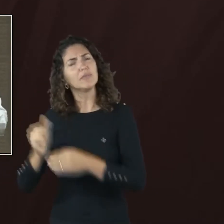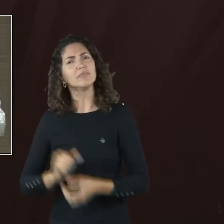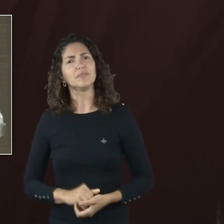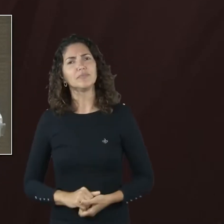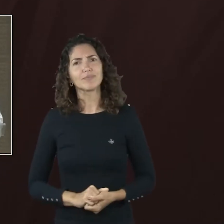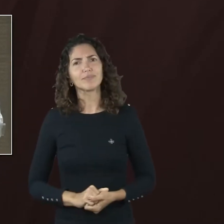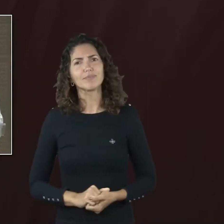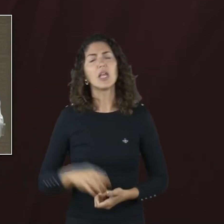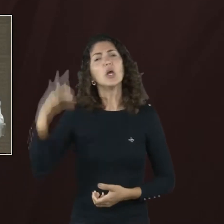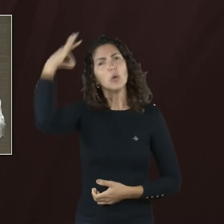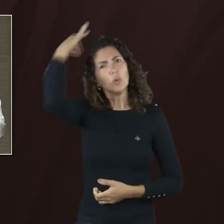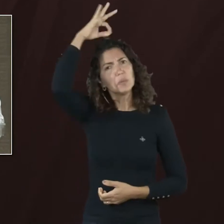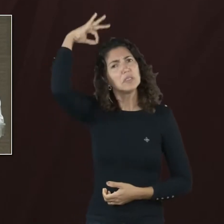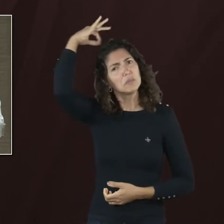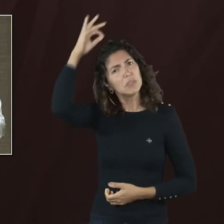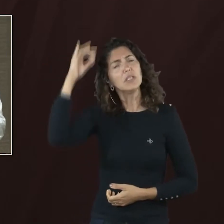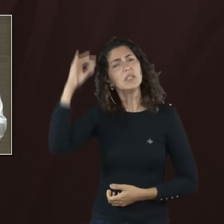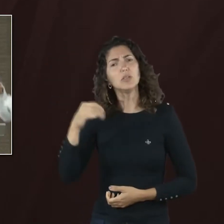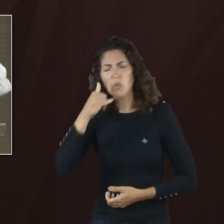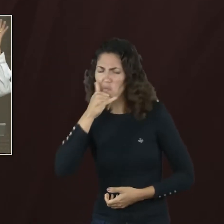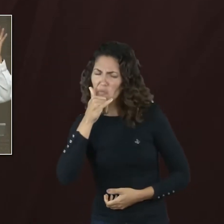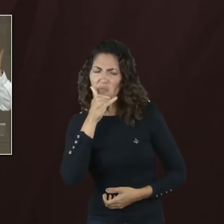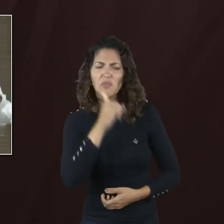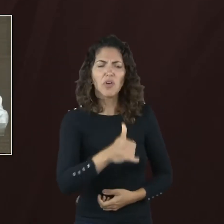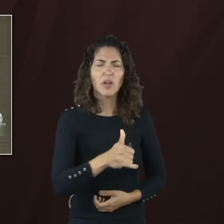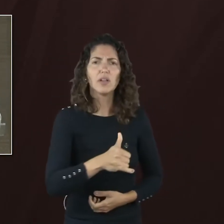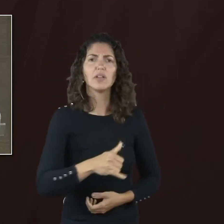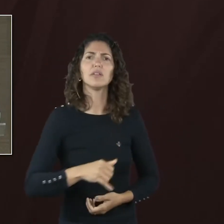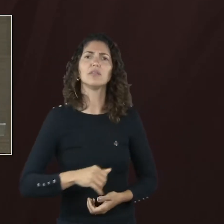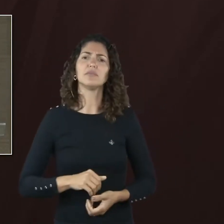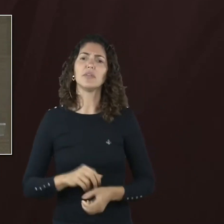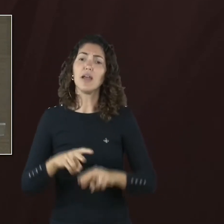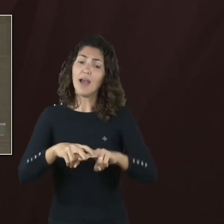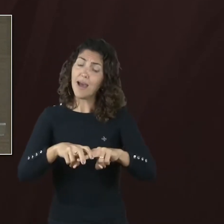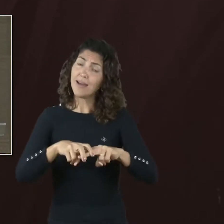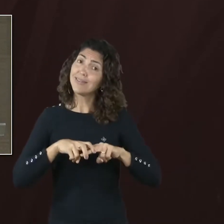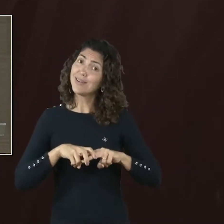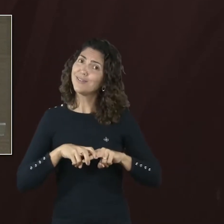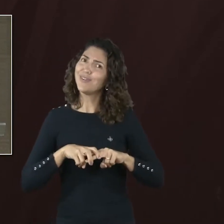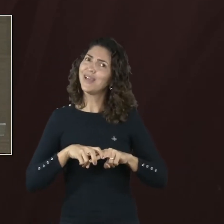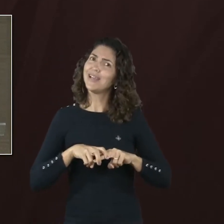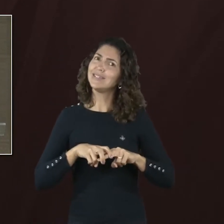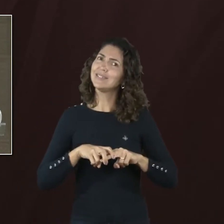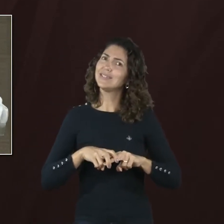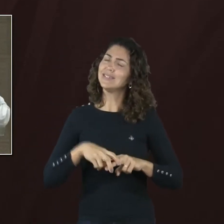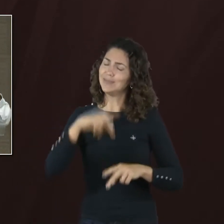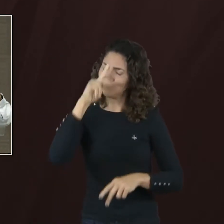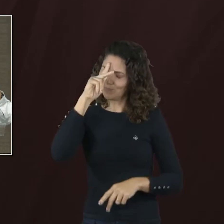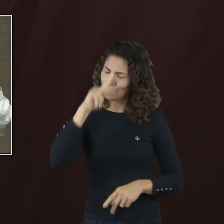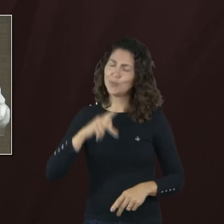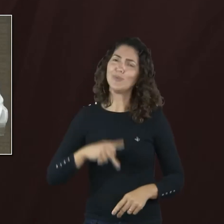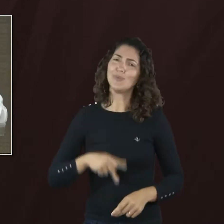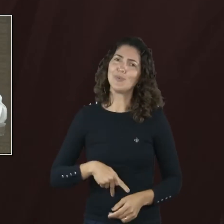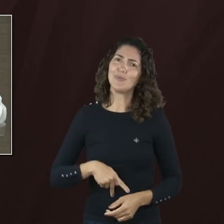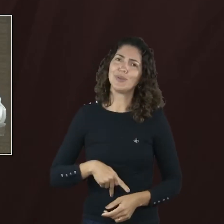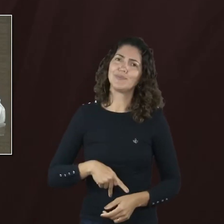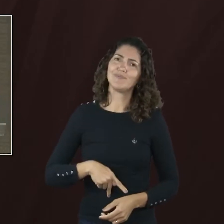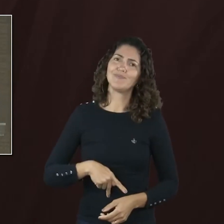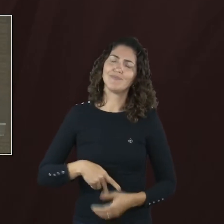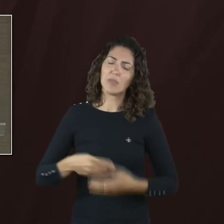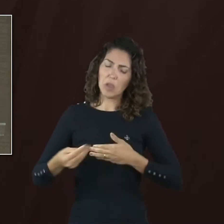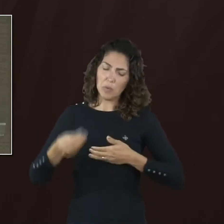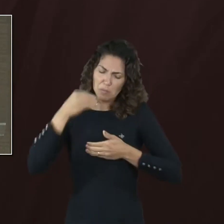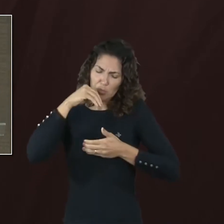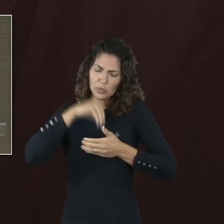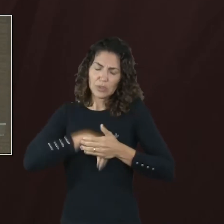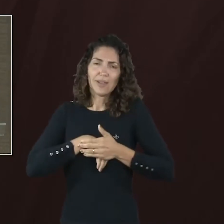assim que o Espírito fala. O Espírito não fala com uma voz, o Espírito fala dentro de nós. Quando uma palavra que sai